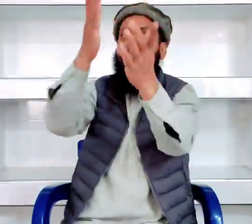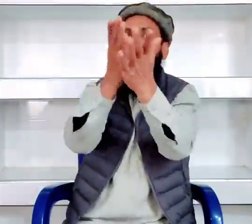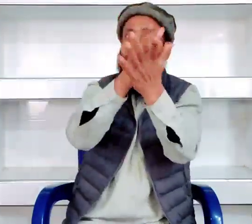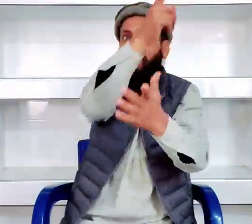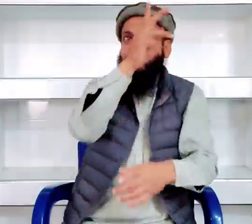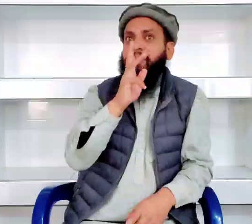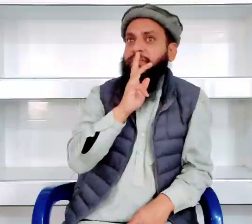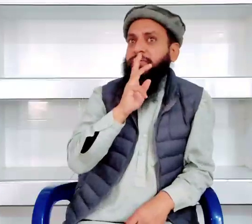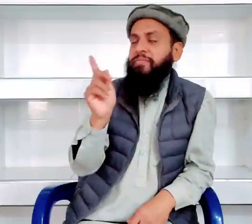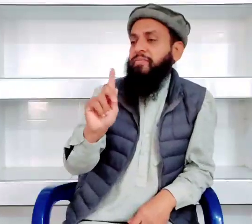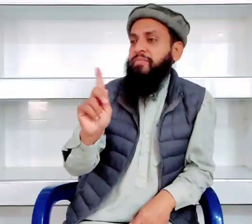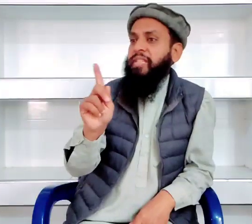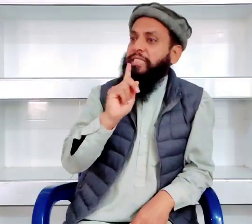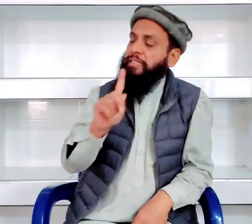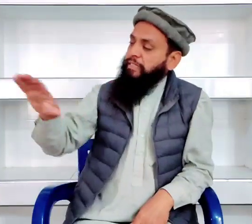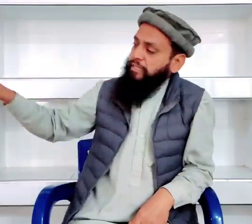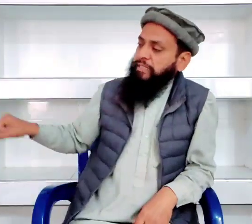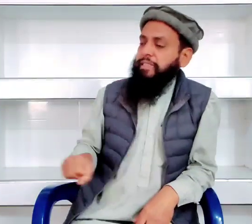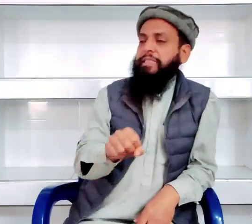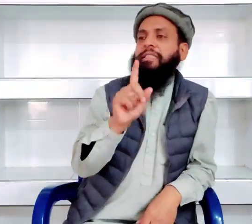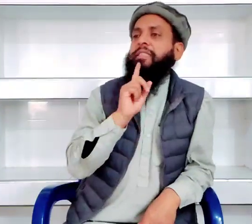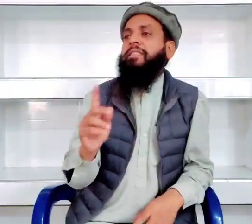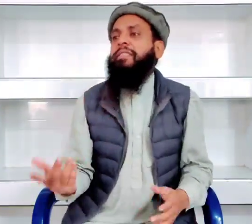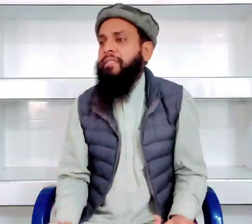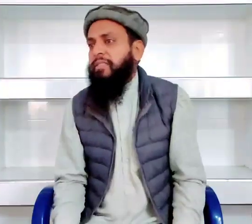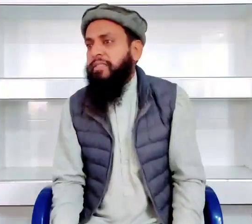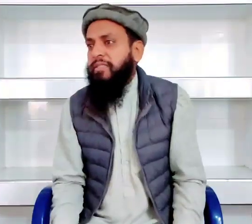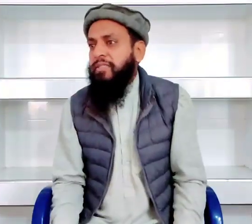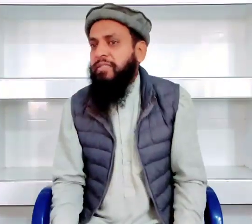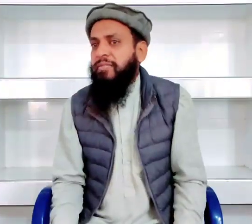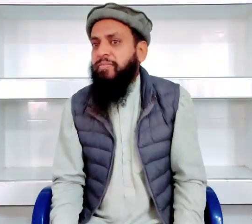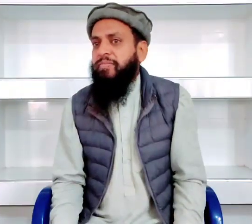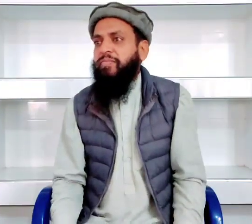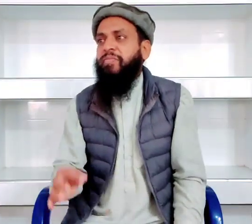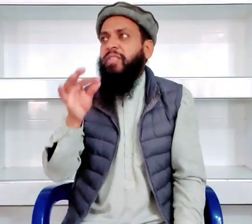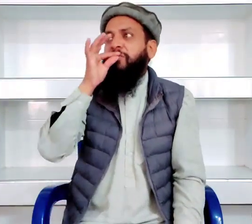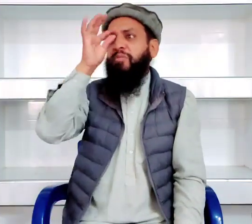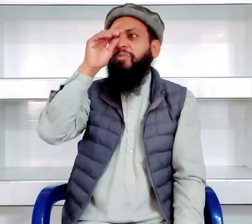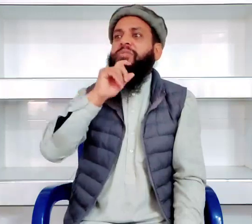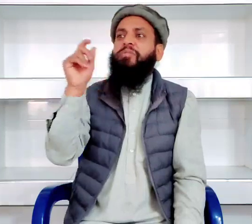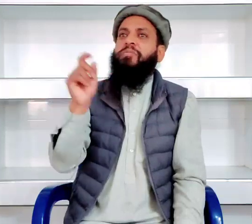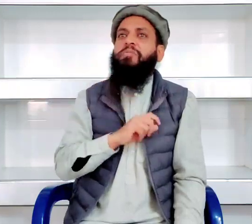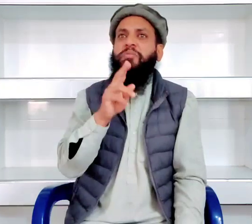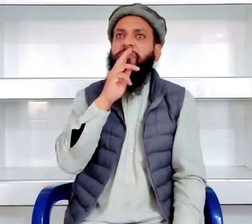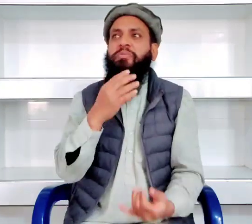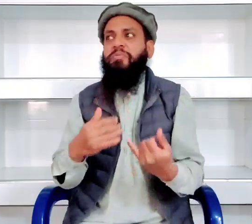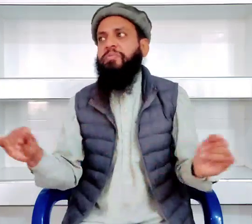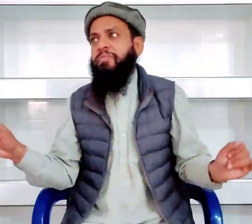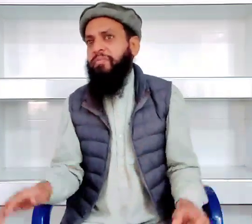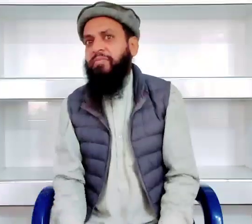ਔਰ ਇਸੇ ਤਰ੍ਹਾਂ ਆਖਰੀ ਬਾਤ ਬਜ਼ੁਰਗ ਤਸ਼ਰੀਫ ਲਾਇਆ ਨੇ ਪਿਛਲੇ ਜੁਮੇ ਨਹੀਂ ਸਨ ਤੇ ਮੈਂ ਪਿਛਲੇ ਜੁਮੇ ਅਵਸਥਾ ਬਿਆਨ ਕਰਨਾ ਸੀ